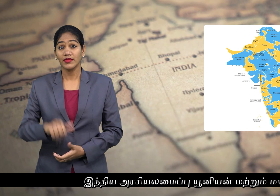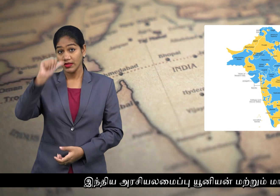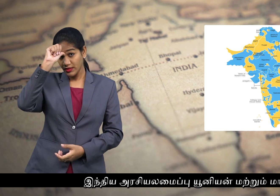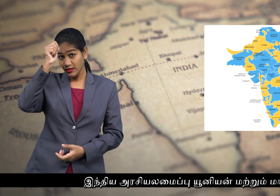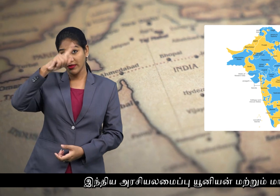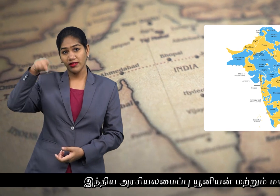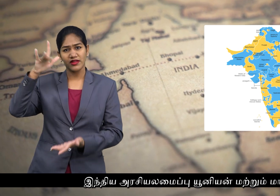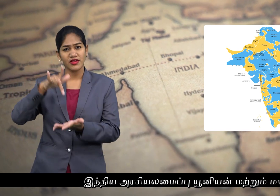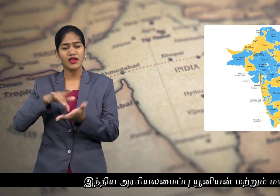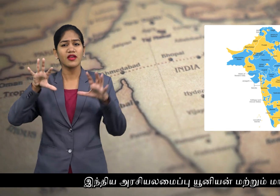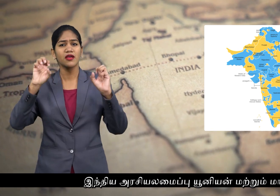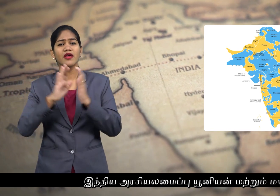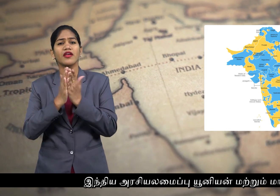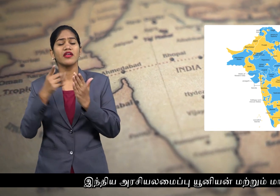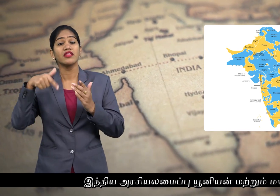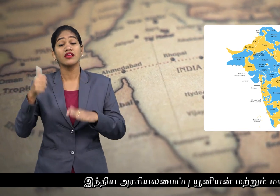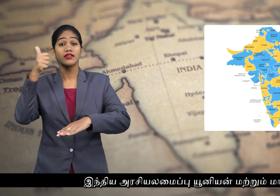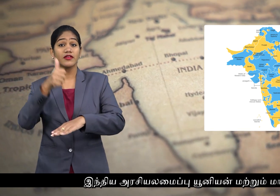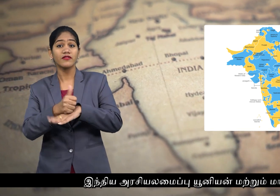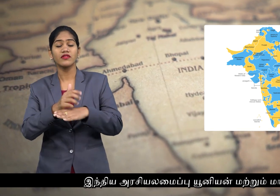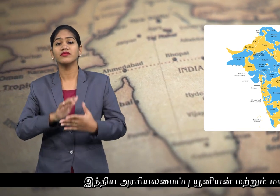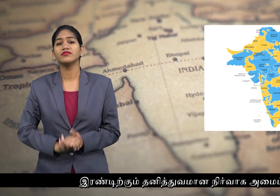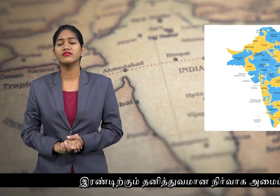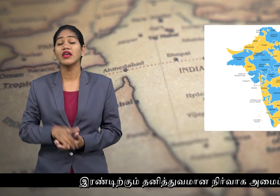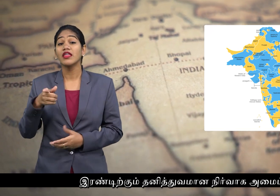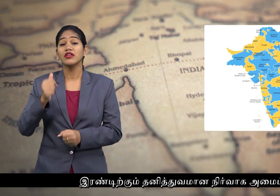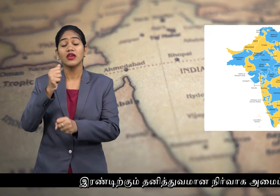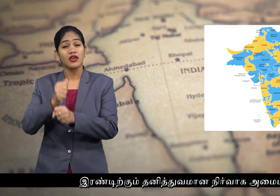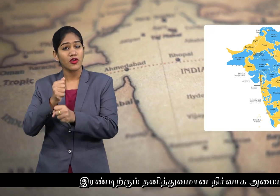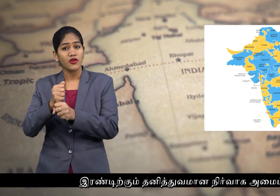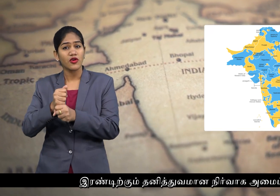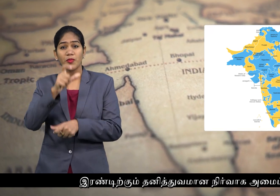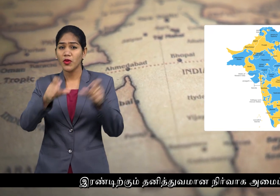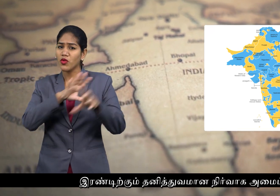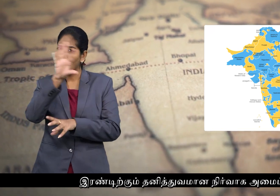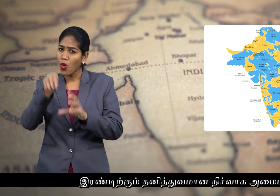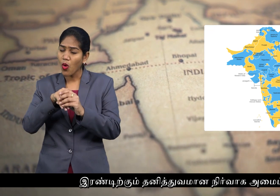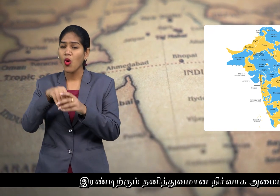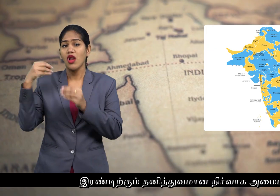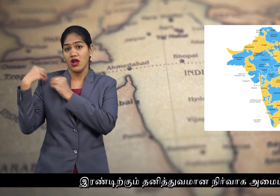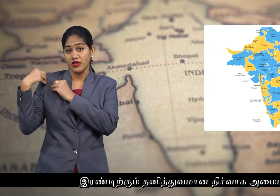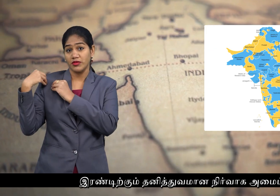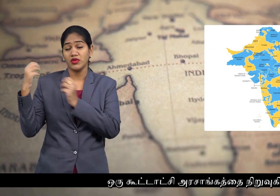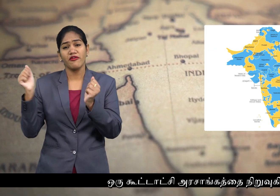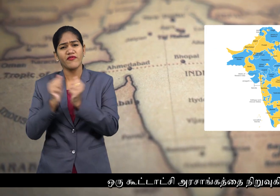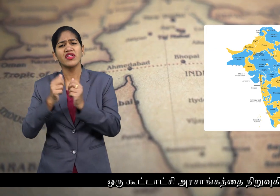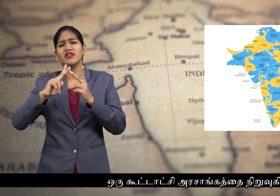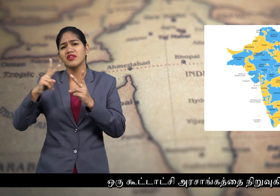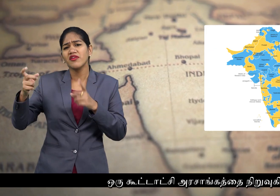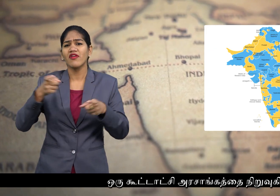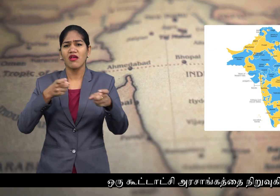இந்திய அரசியல் அமைப்பு யூனியன் மற்றும் மாநிலங்கள் இரண்டிற்கும் தனித்துவமான நிர்வாக அமைப்புகளுடன்